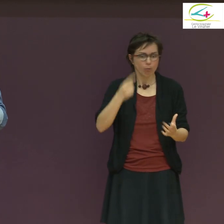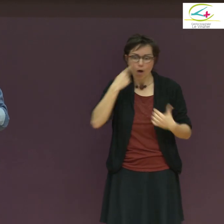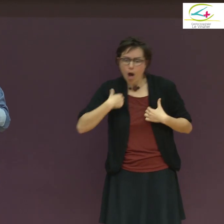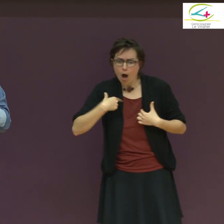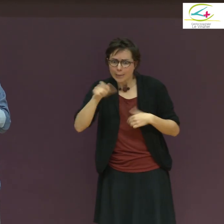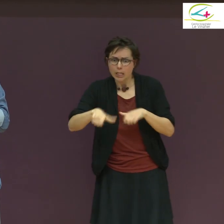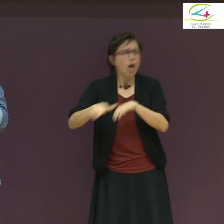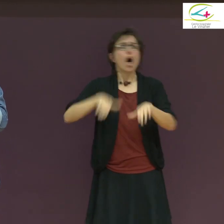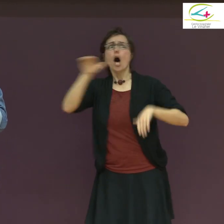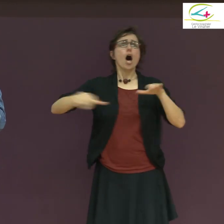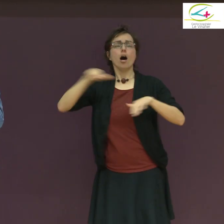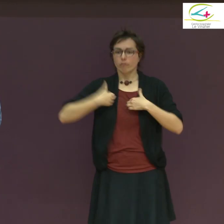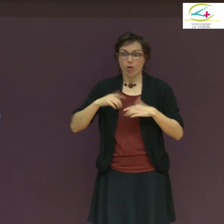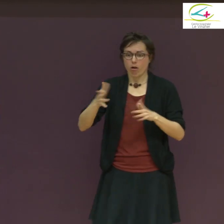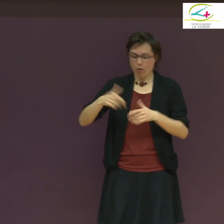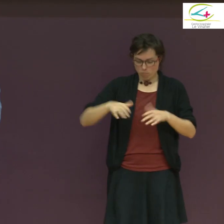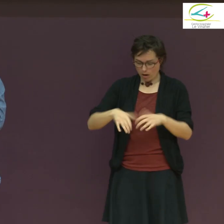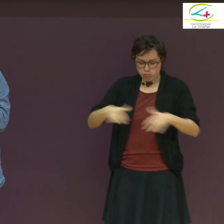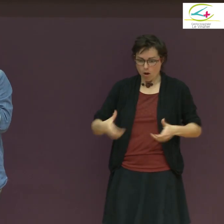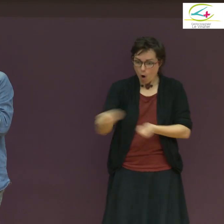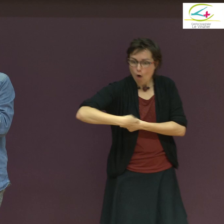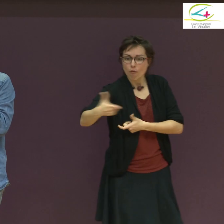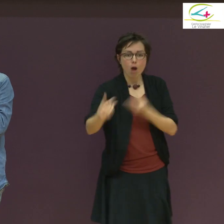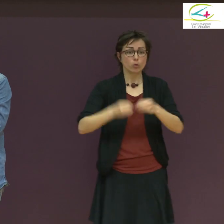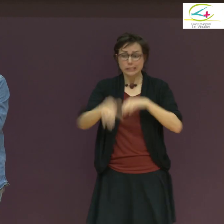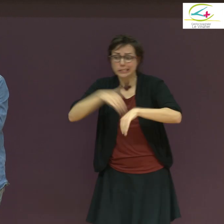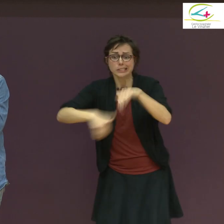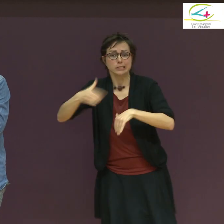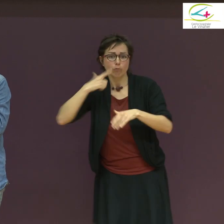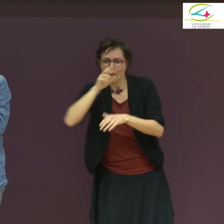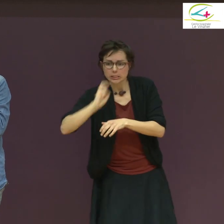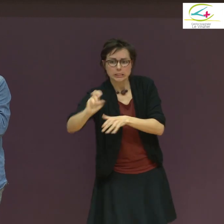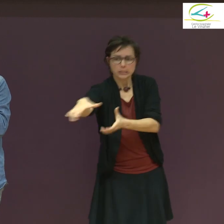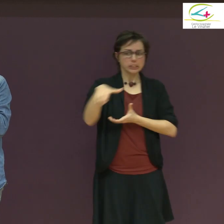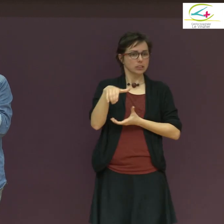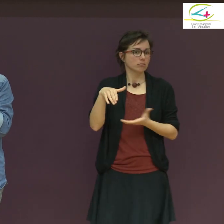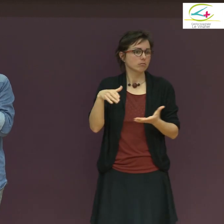fasse quelque chose, que j'aille vers lui pour essayer de l'aider dans cette situation-là, effectivement.